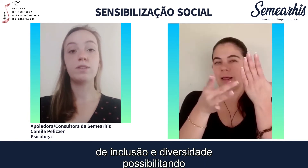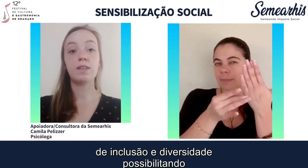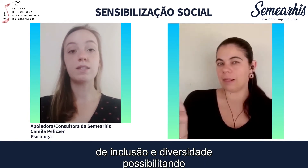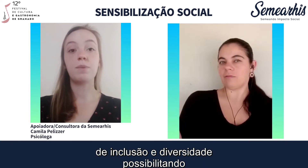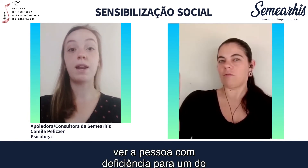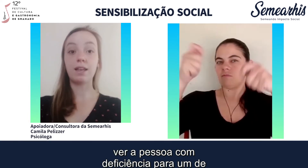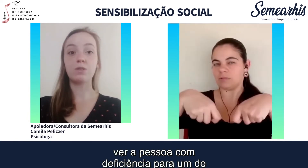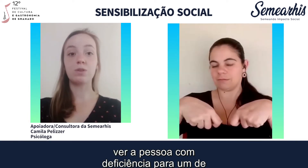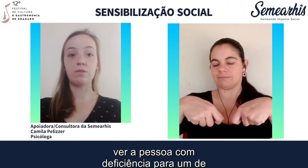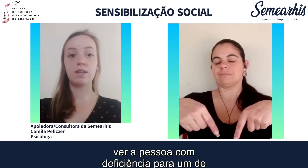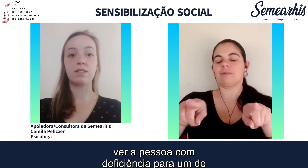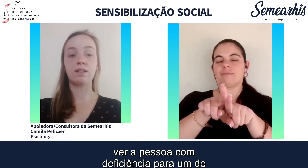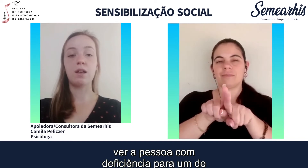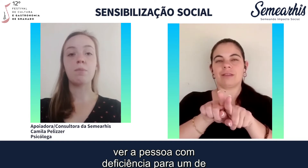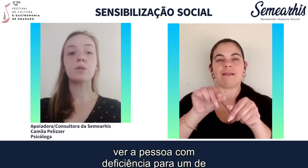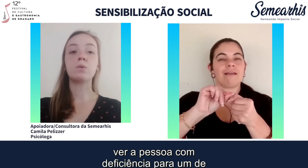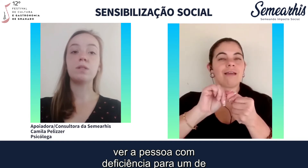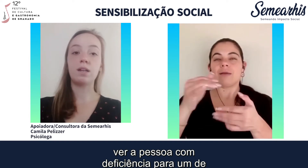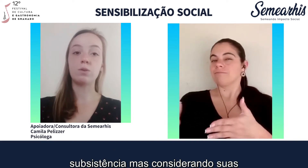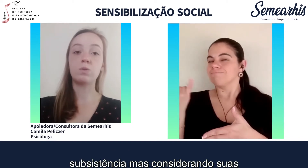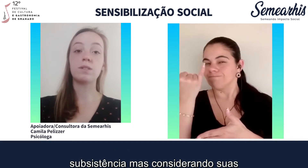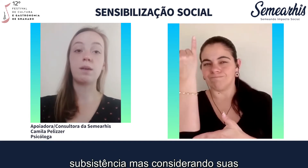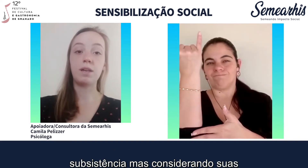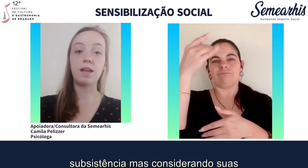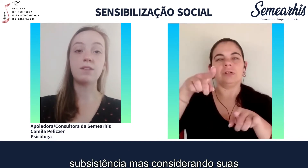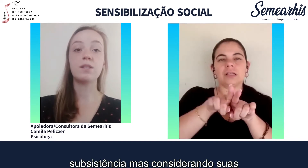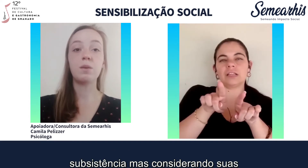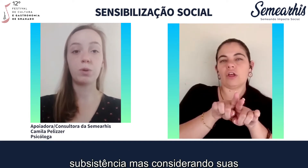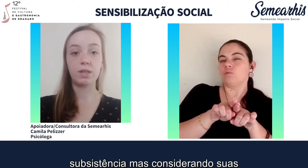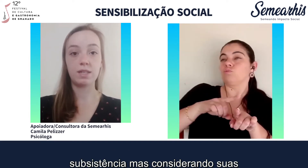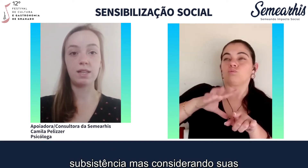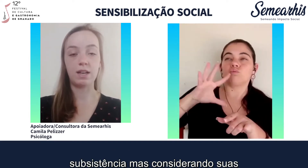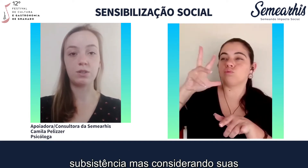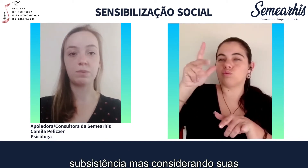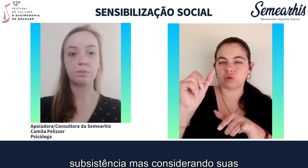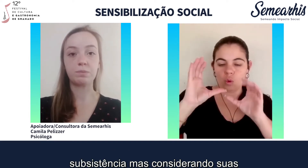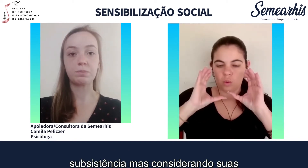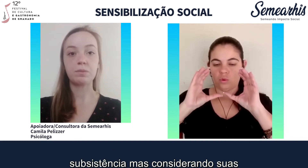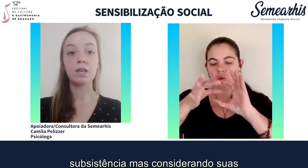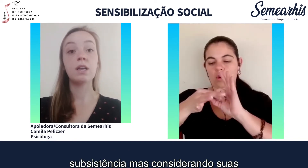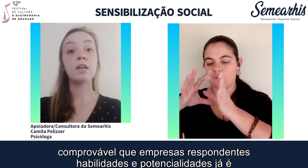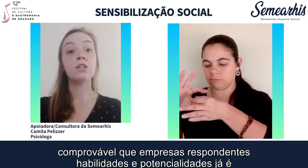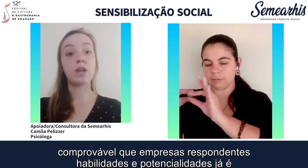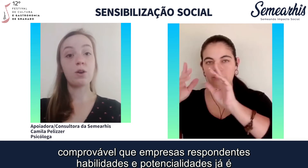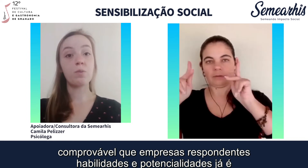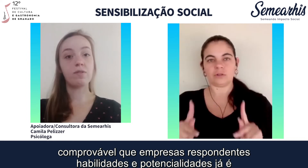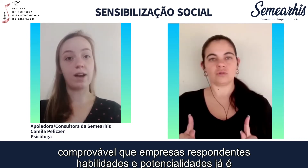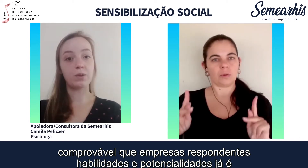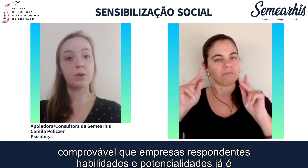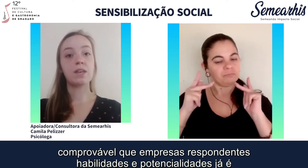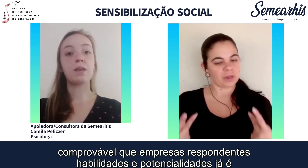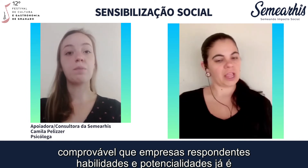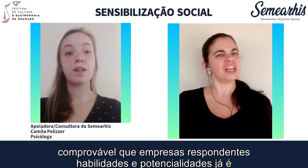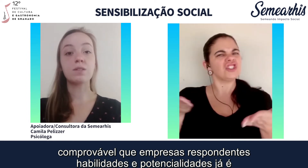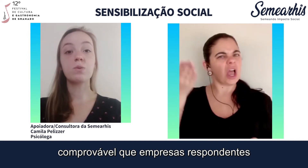com deficiência para além da sua deficiência, mas considerando suas habilidades e potencialidades. Já é